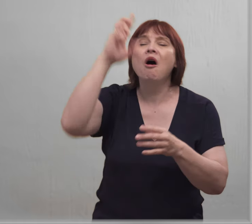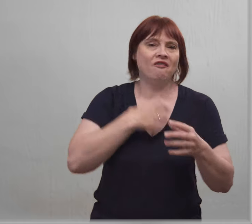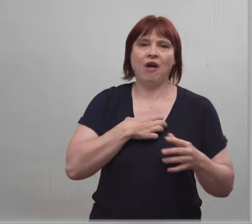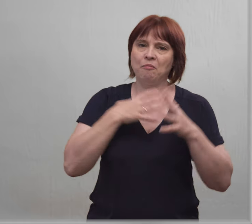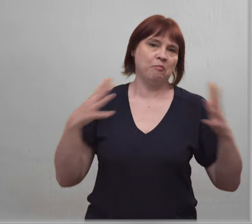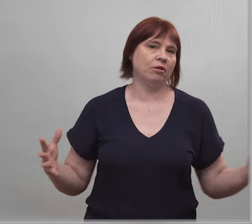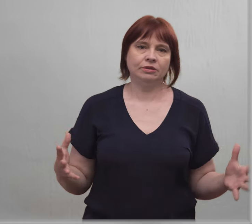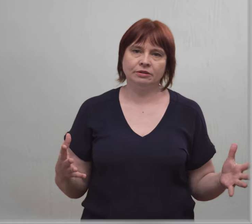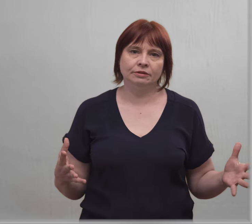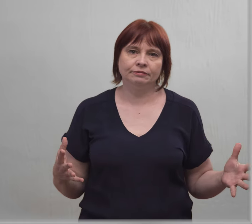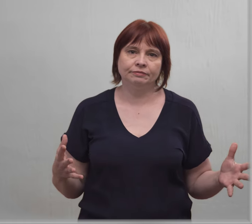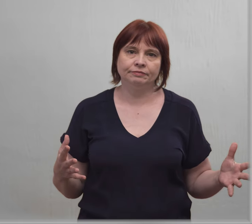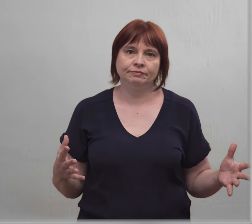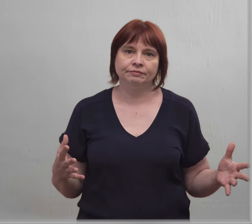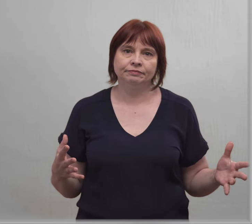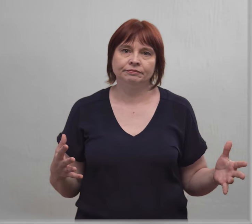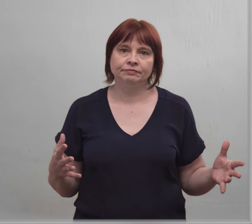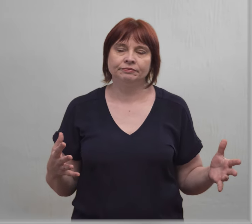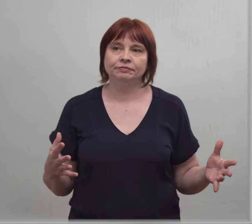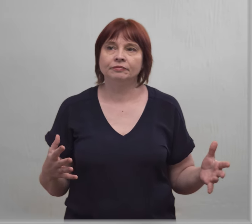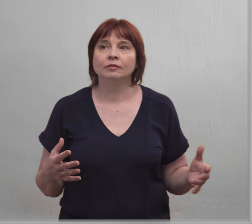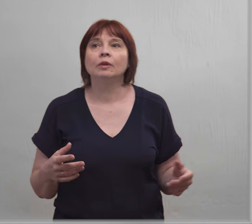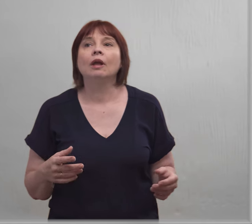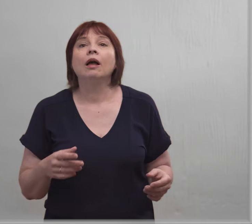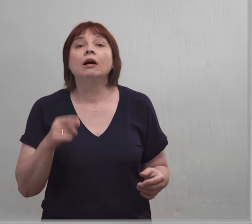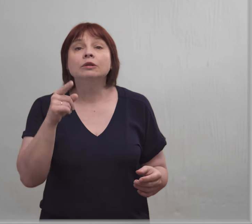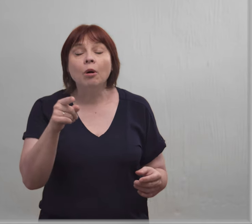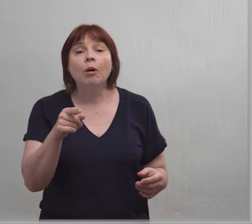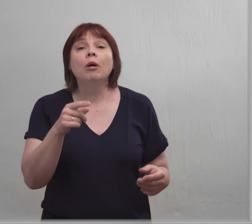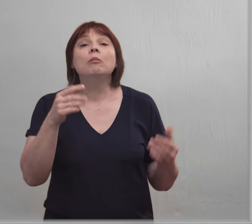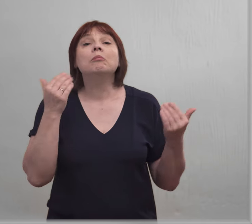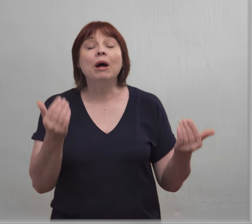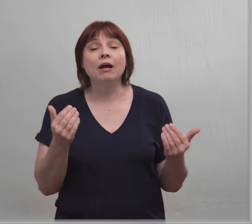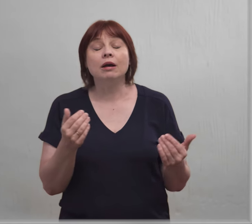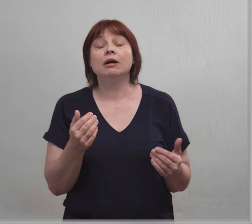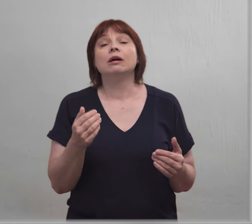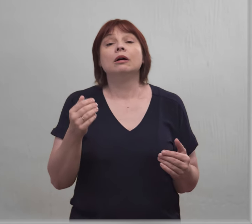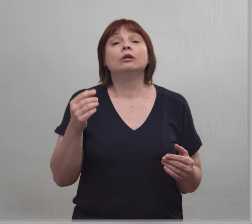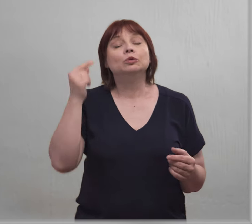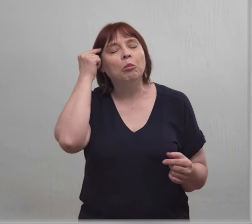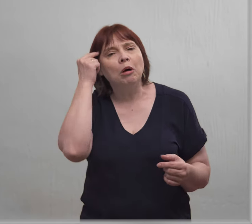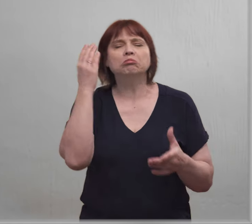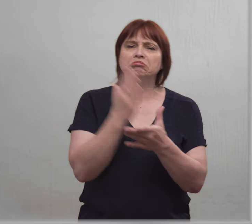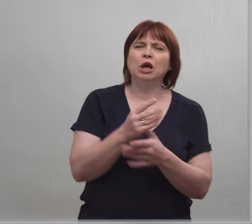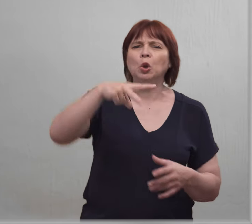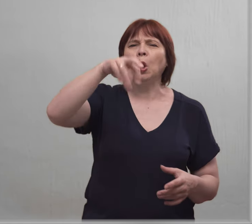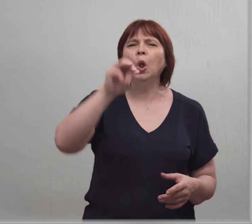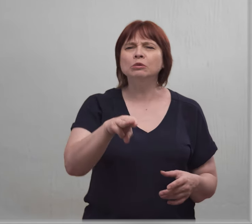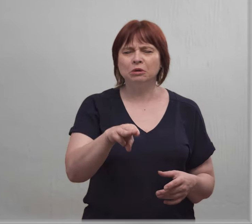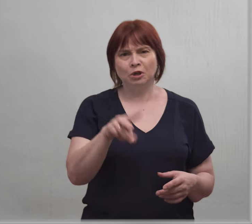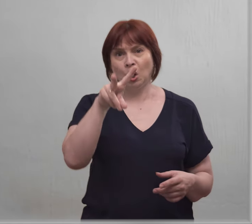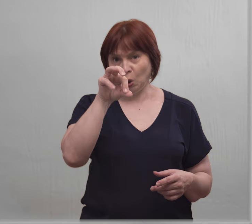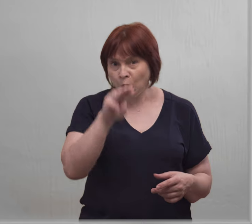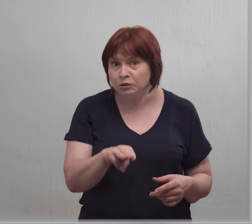он проповедовал всем, а спас только свою семью. Но всех, кого мы сегодня на земле можем посчитать, это